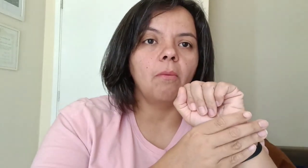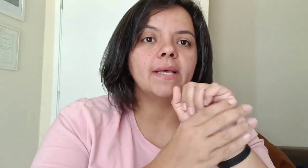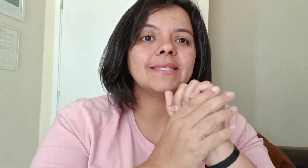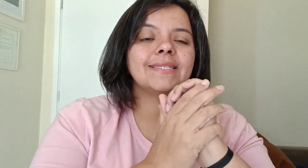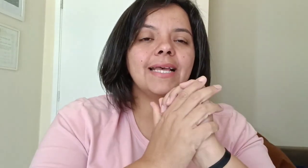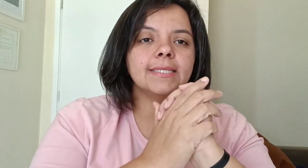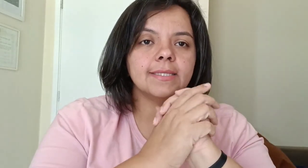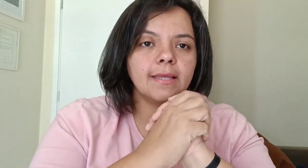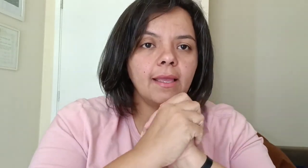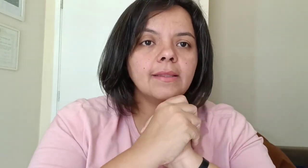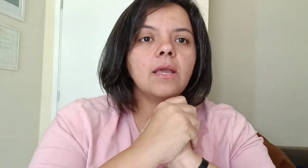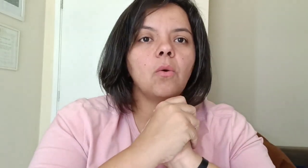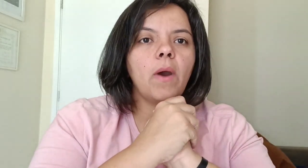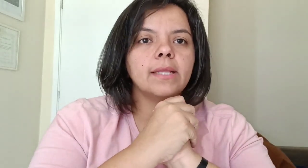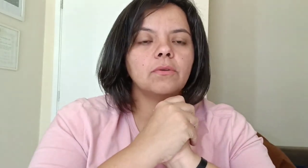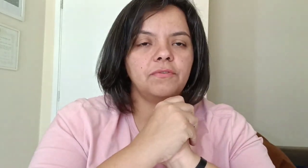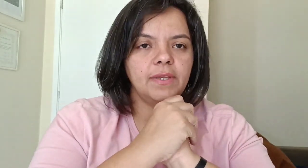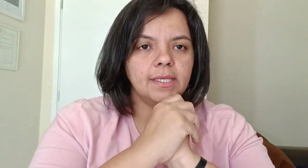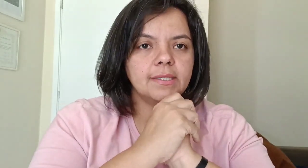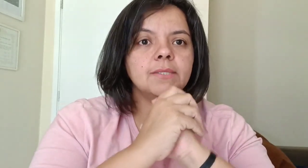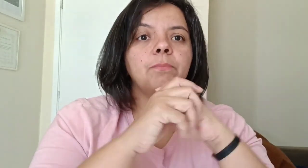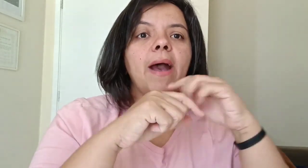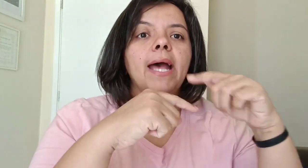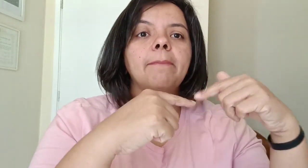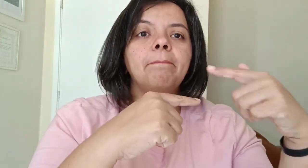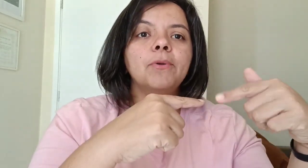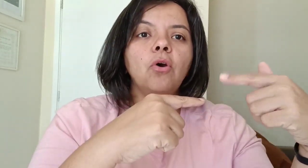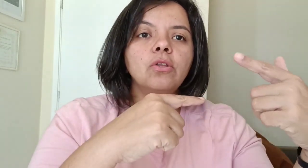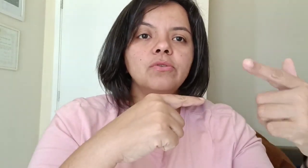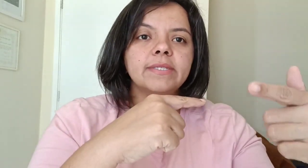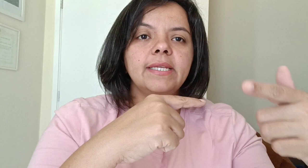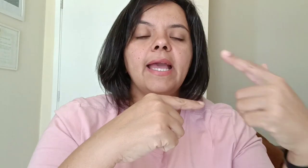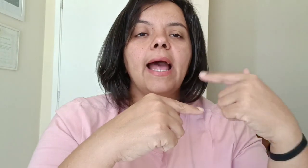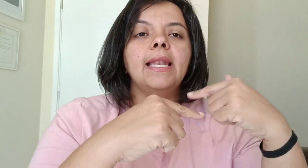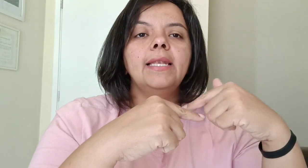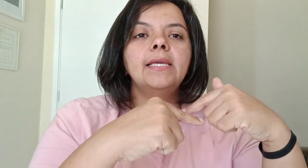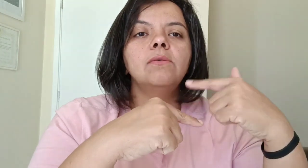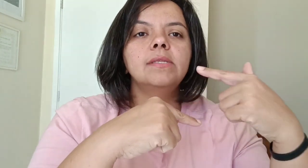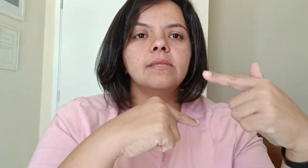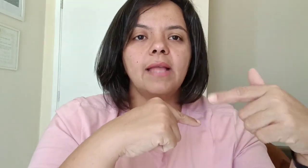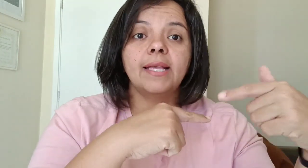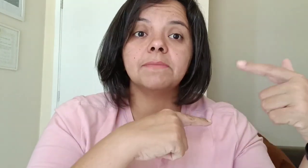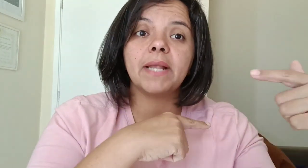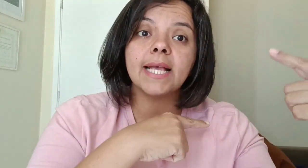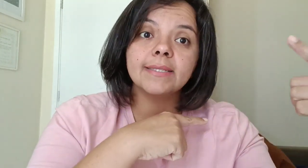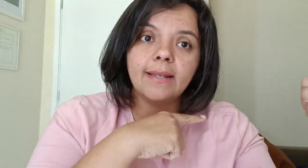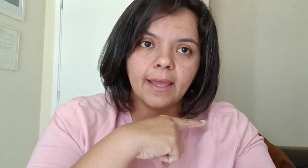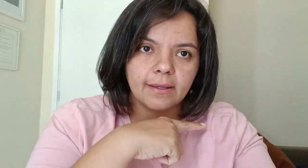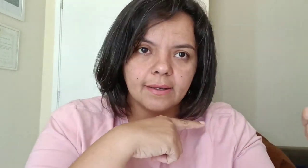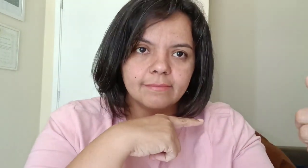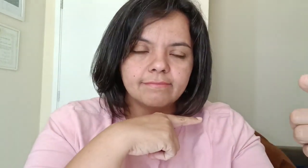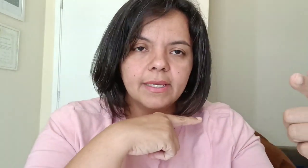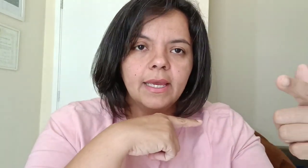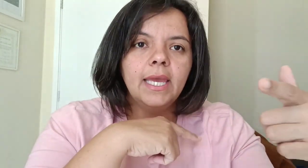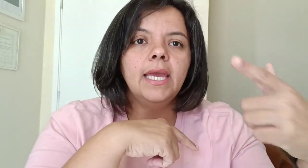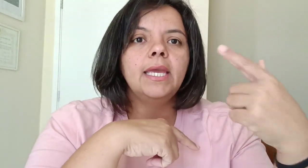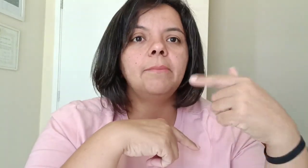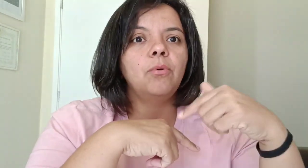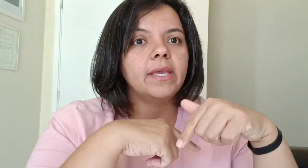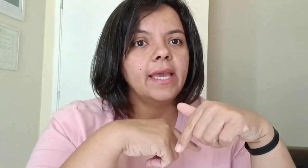forma 64 vezes para produzir a língua de sinais brasileira. E por que